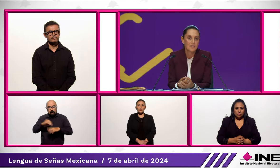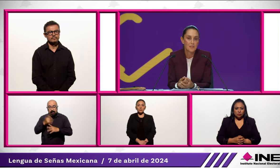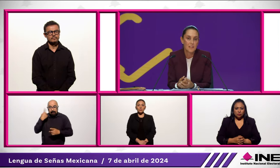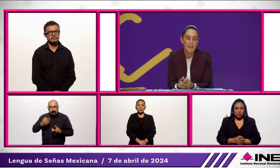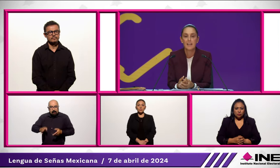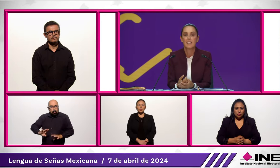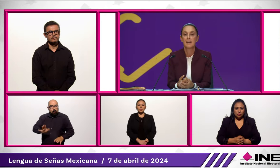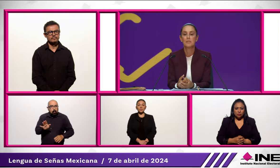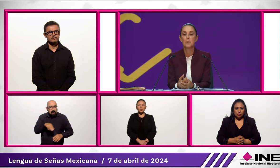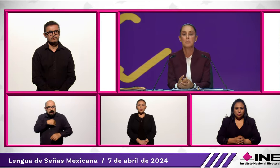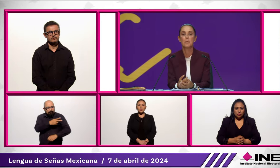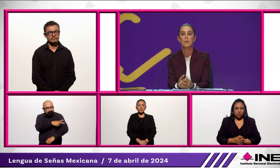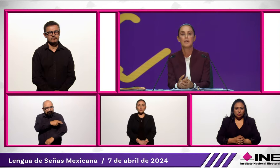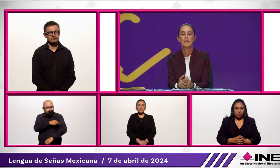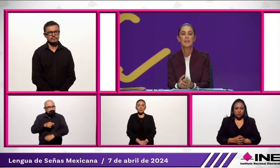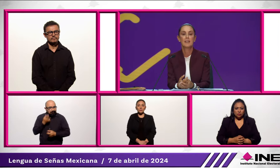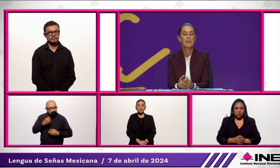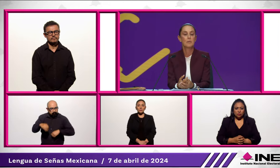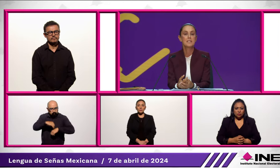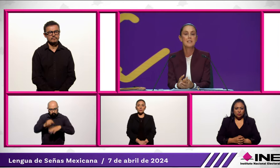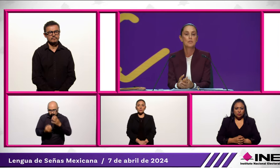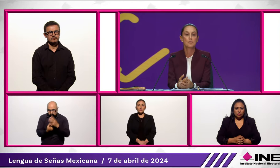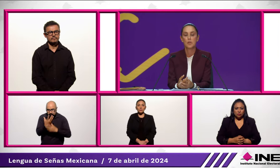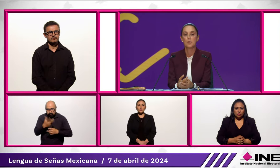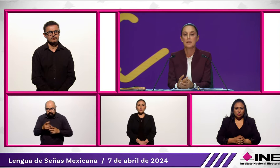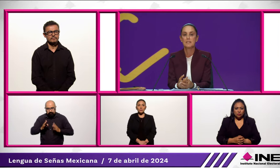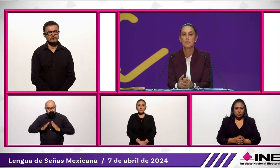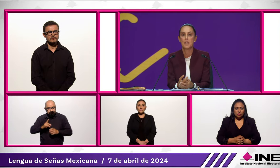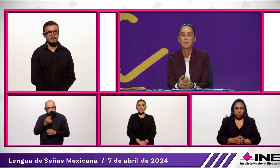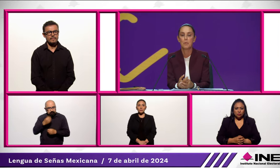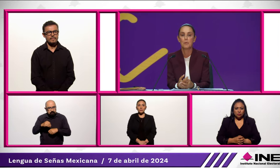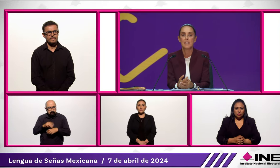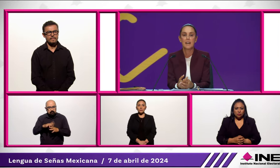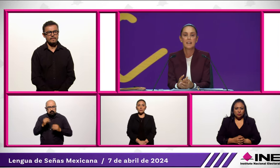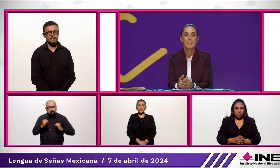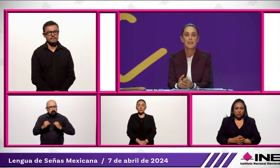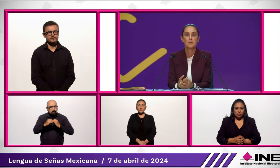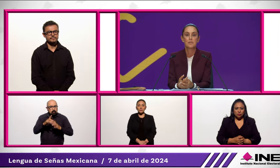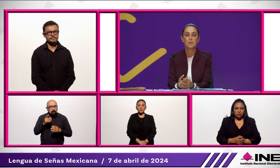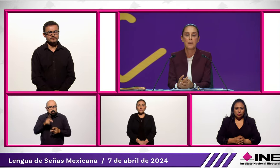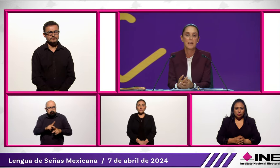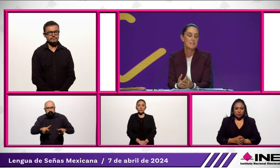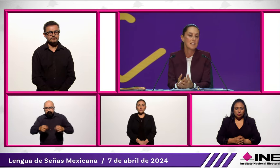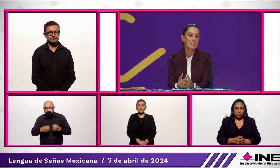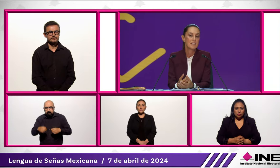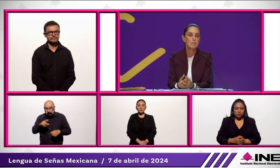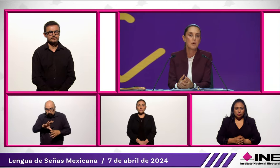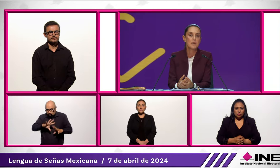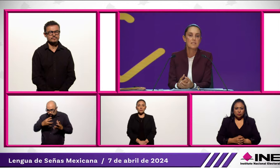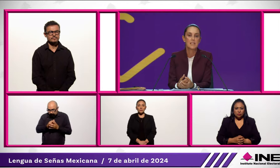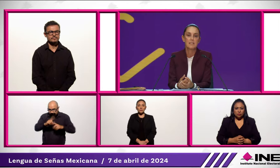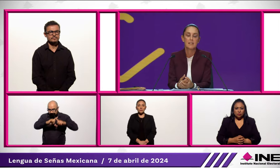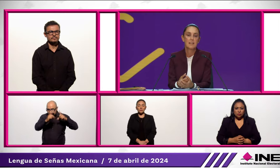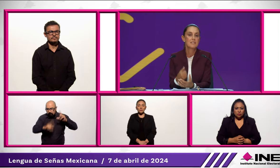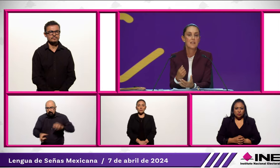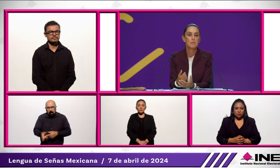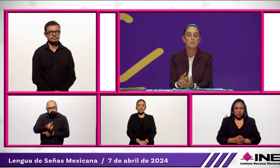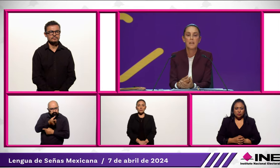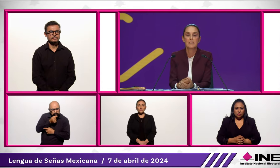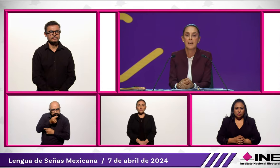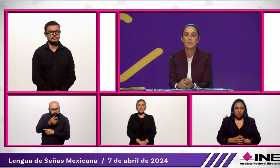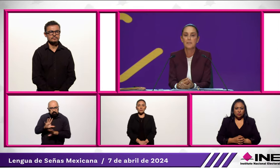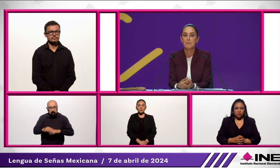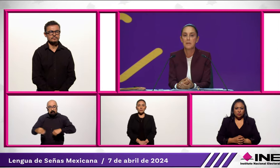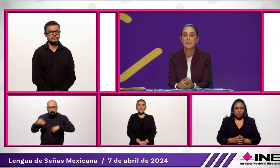Guardia Nacional, la nueva institución de seguridad pública en nuestro país, de policías.